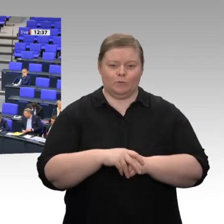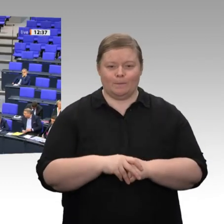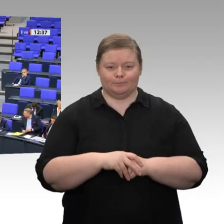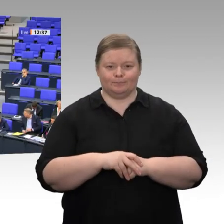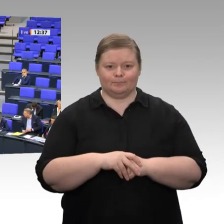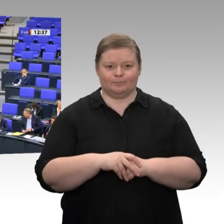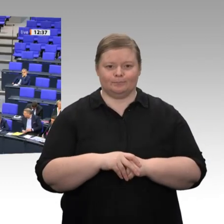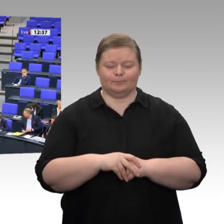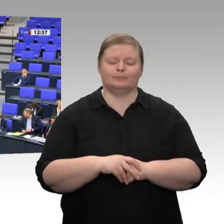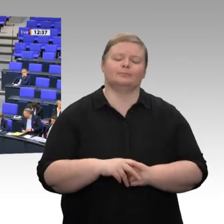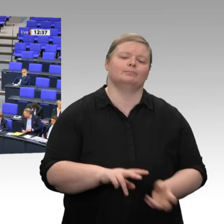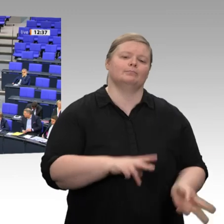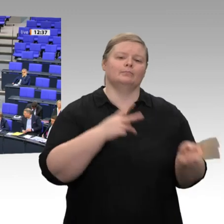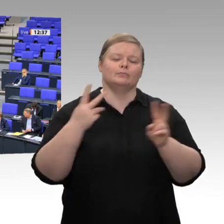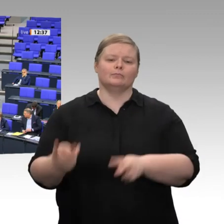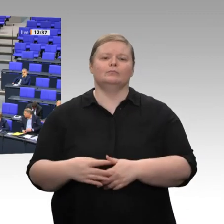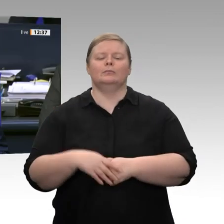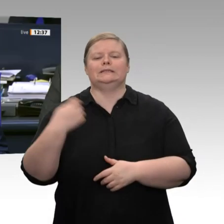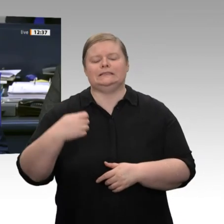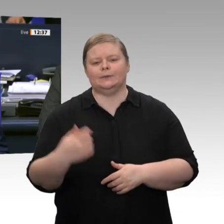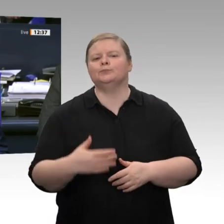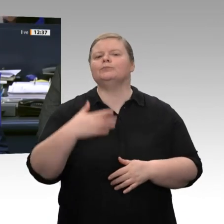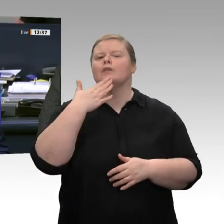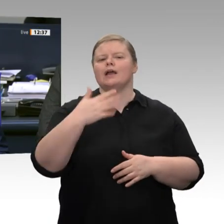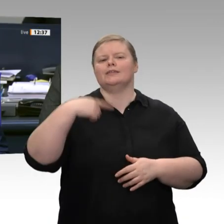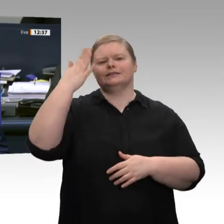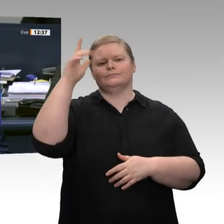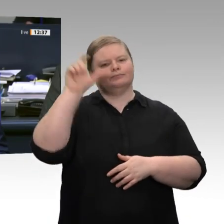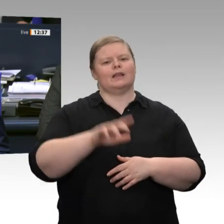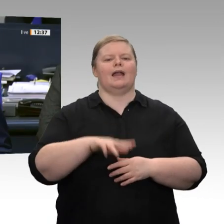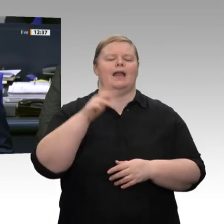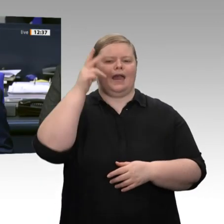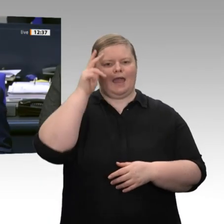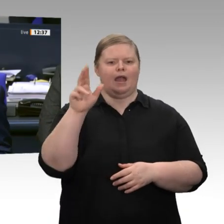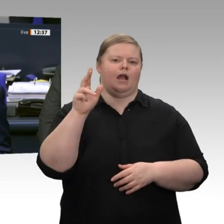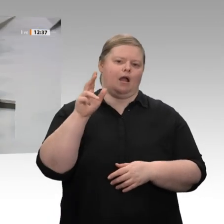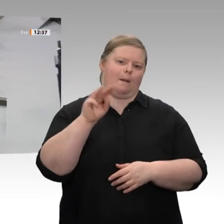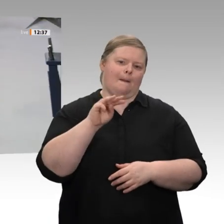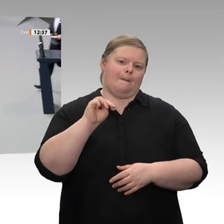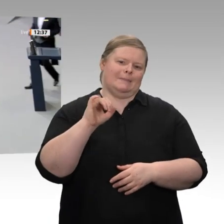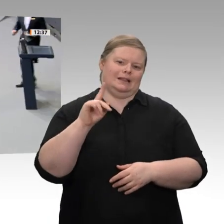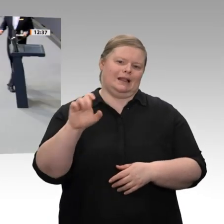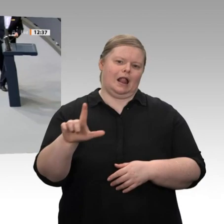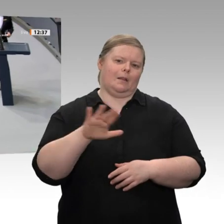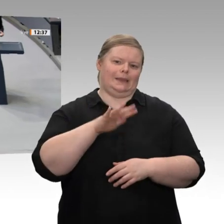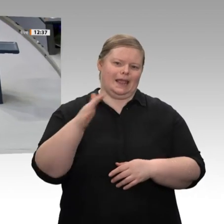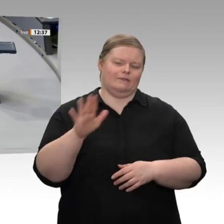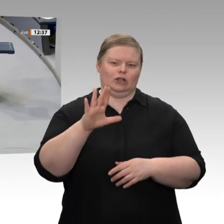Vielen Dank, Frau Kollegin Ludwiger. Als Ministerin hat das Wort der Kollege Dr. Matthias Middelberg, CDU-CSU-Fraktion.